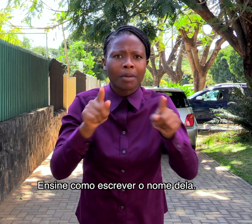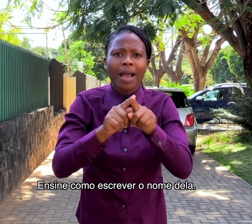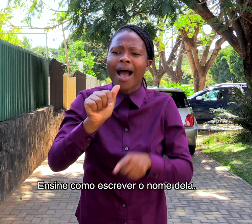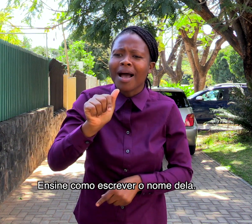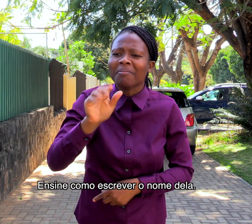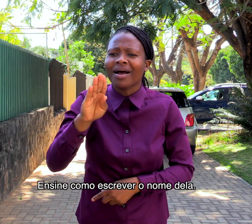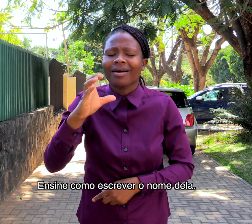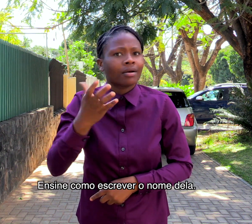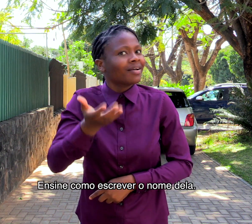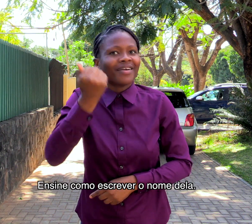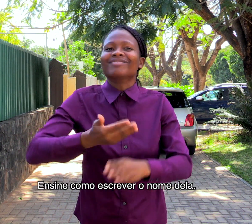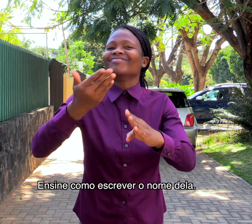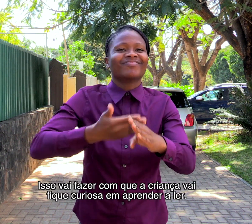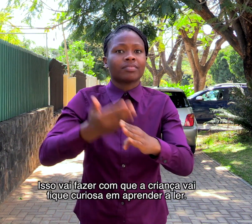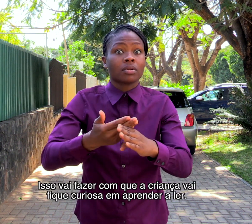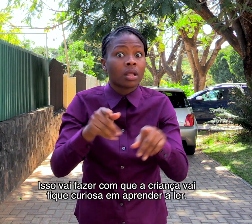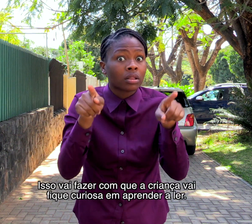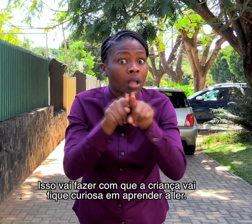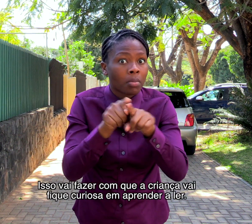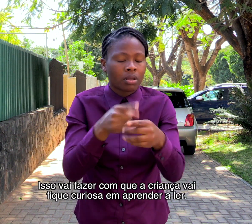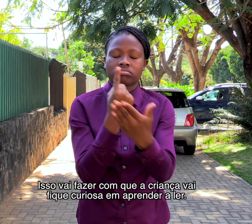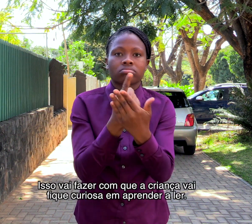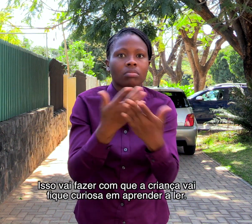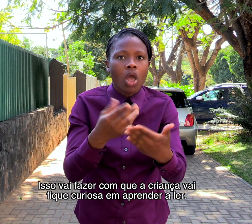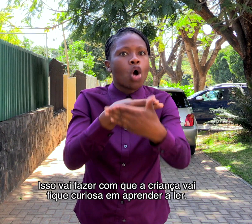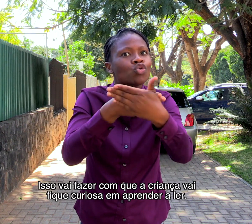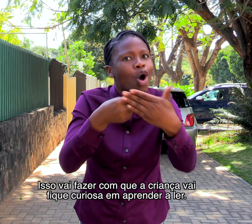Isso vai fazer com que a criança fique curiosa em aprender a ler.